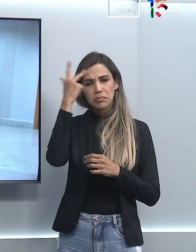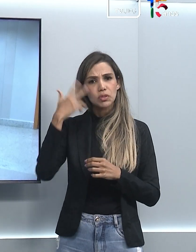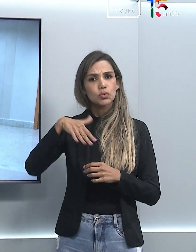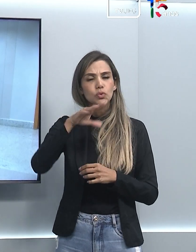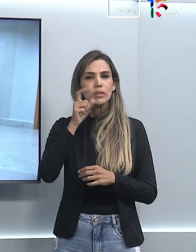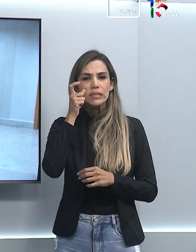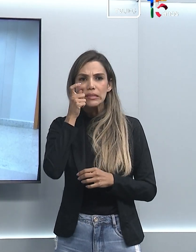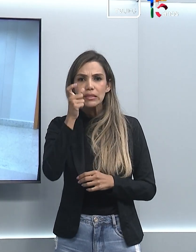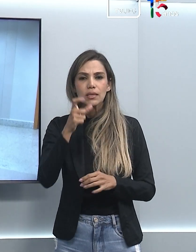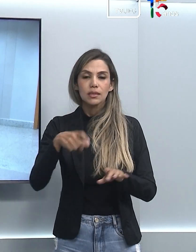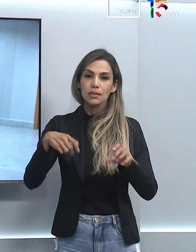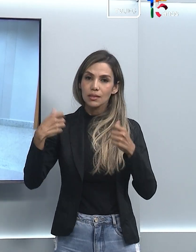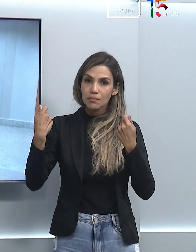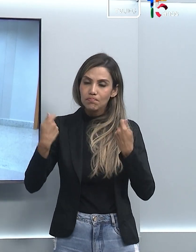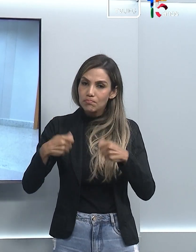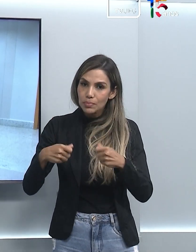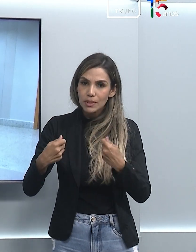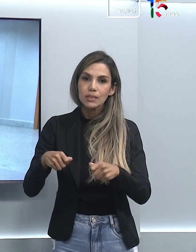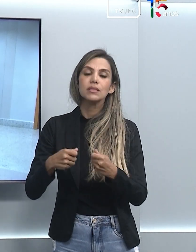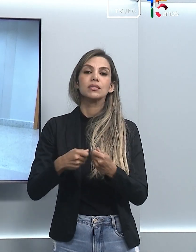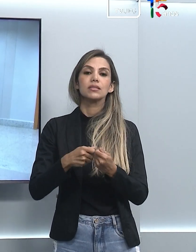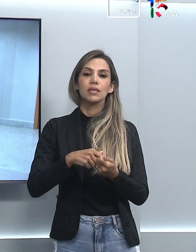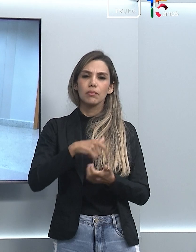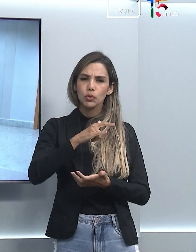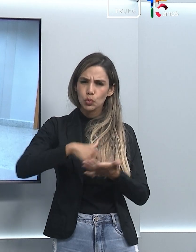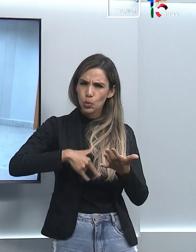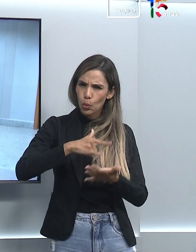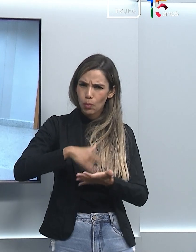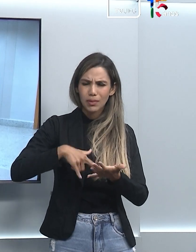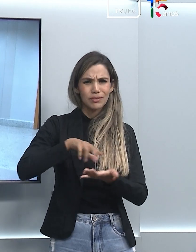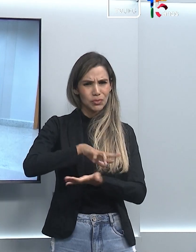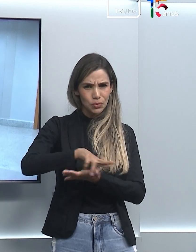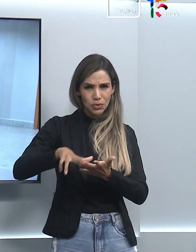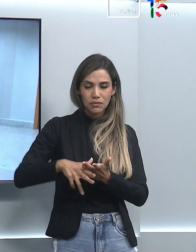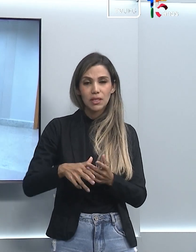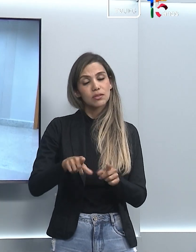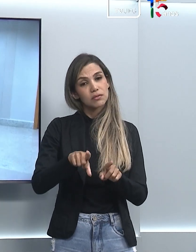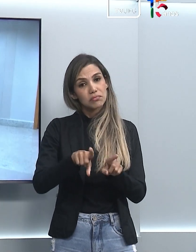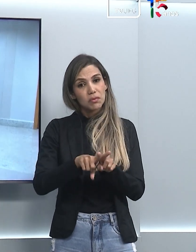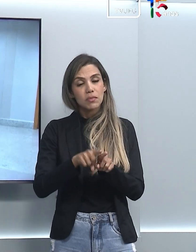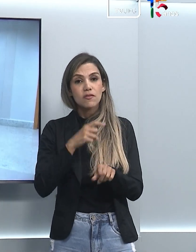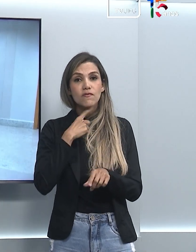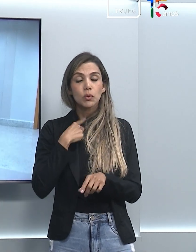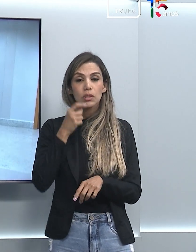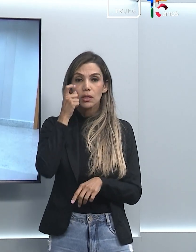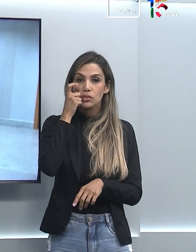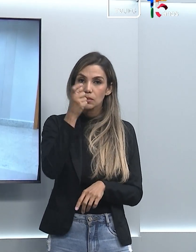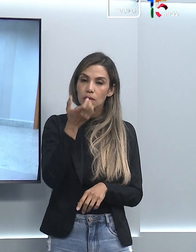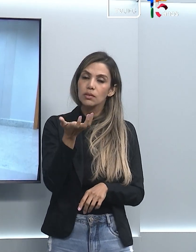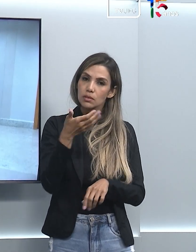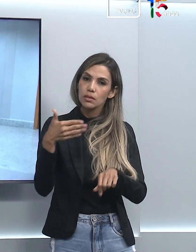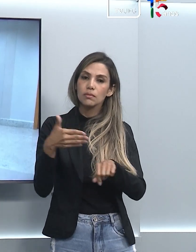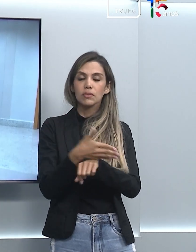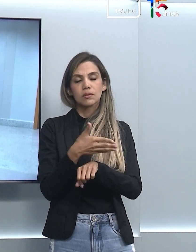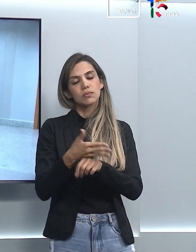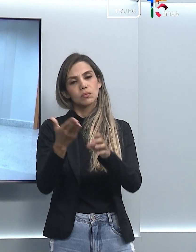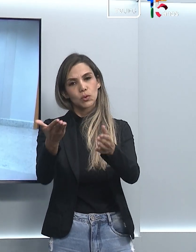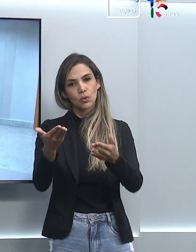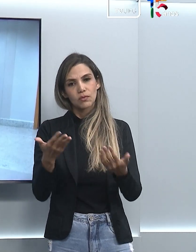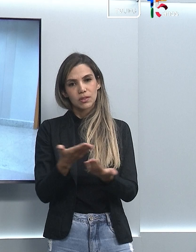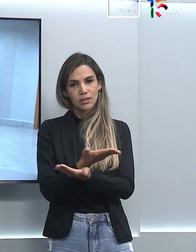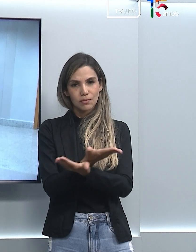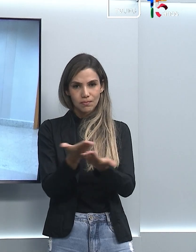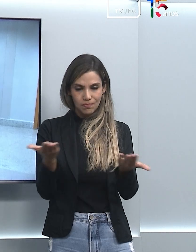que precisam dessa documentação e queiram, né, participar do programa, estão convidados, né, para juntos